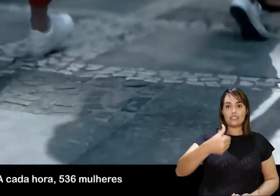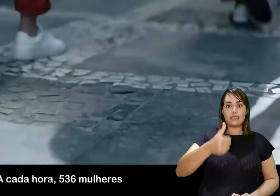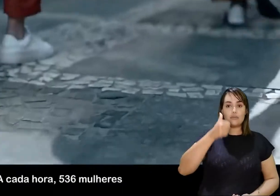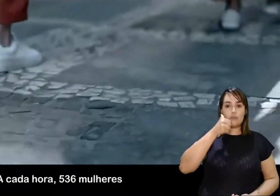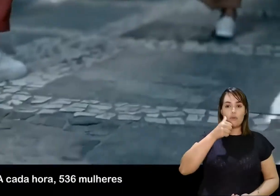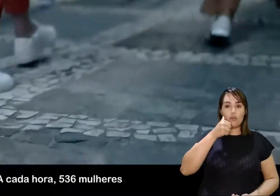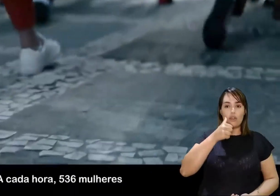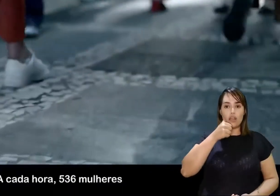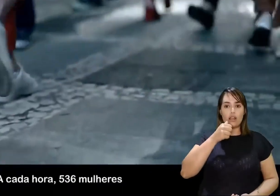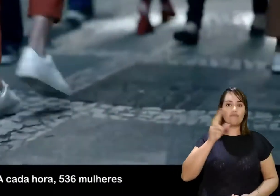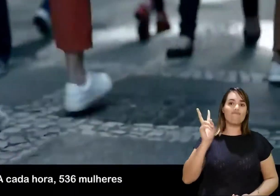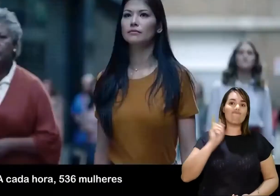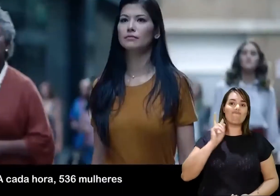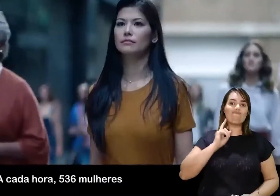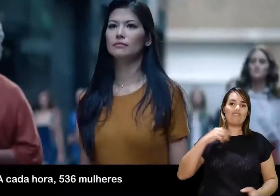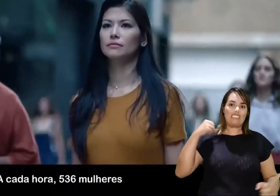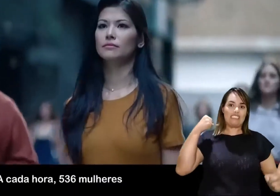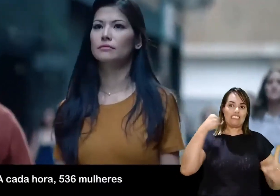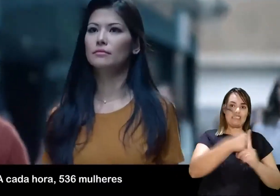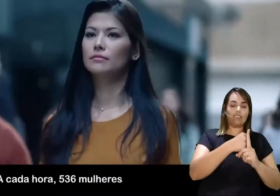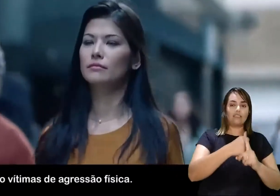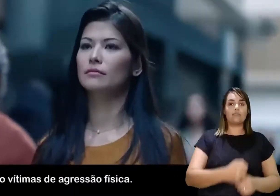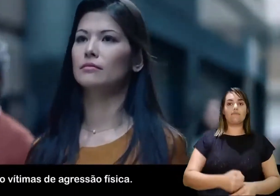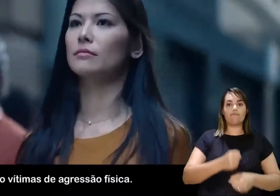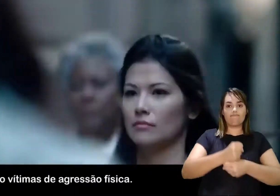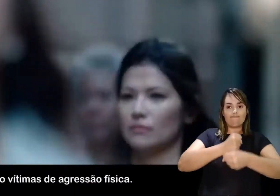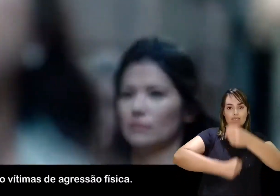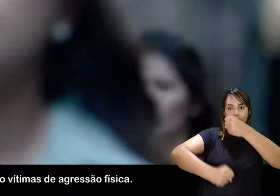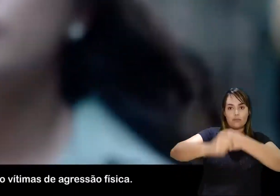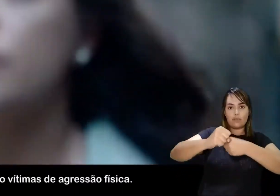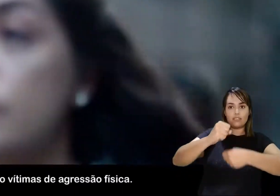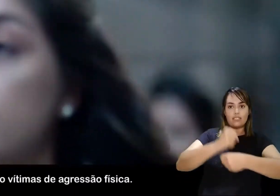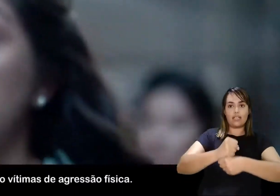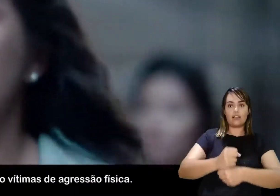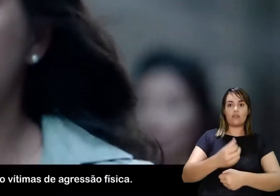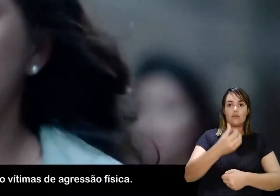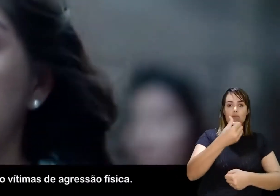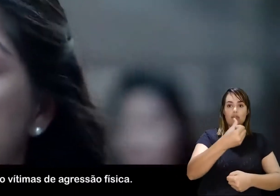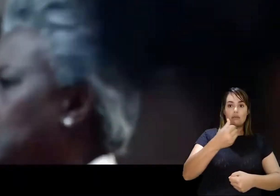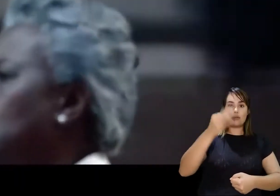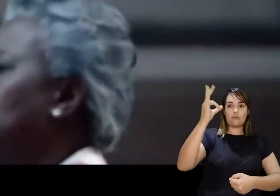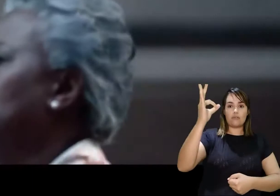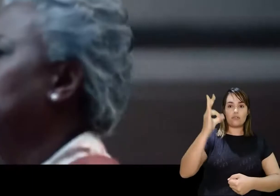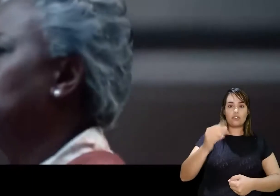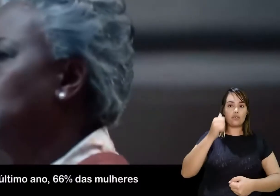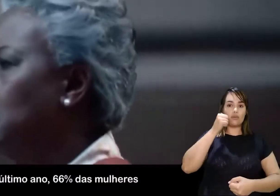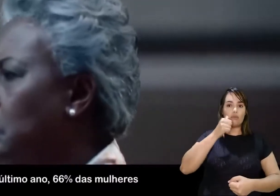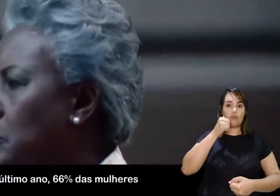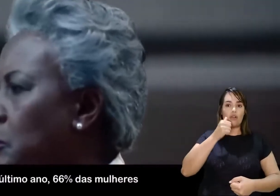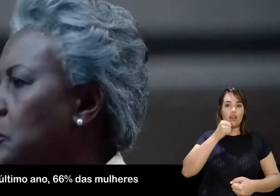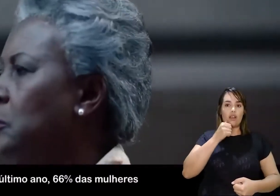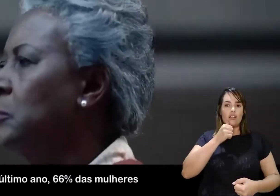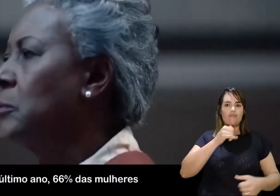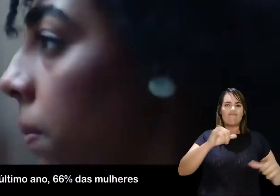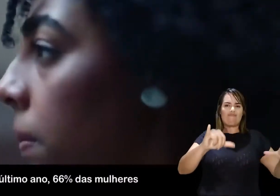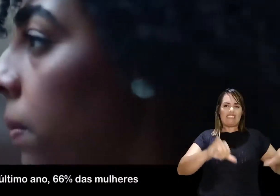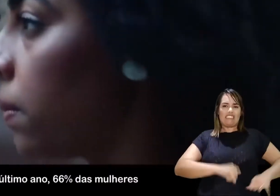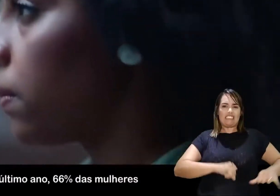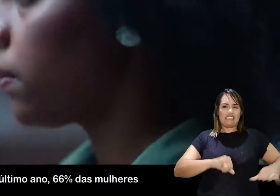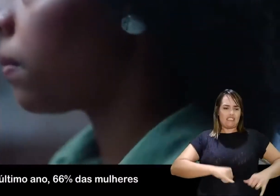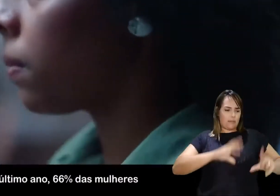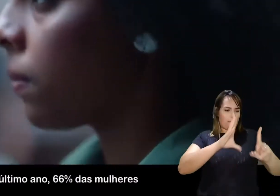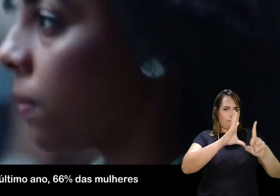A cada hora, 536 mulheres são vítimas de agressão física. No último ano,